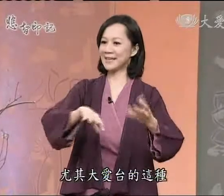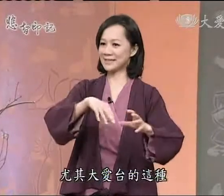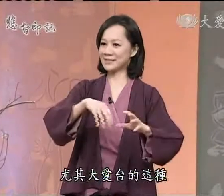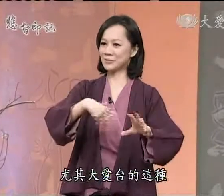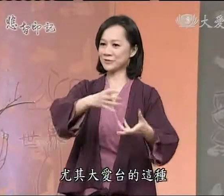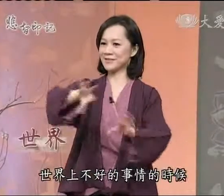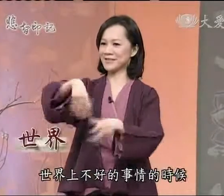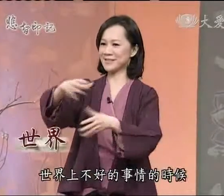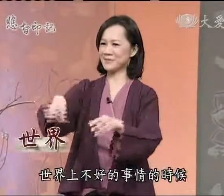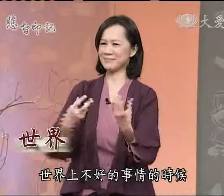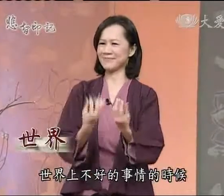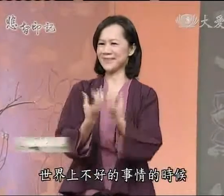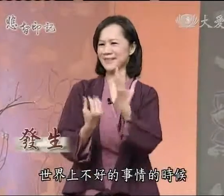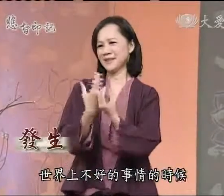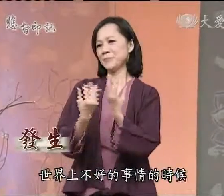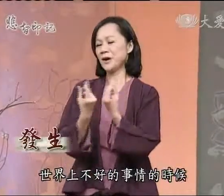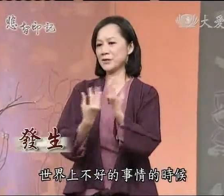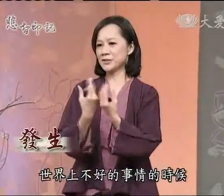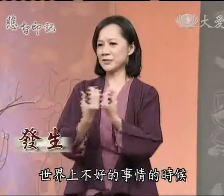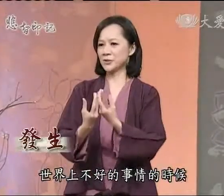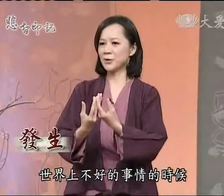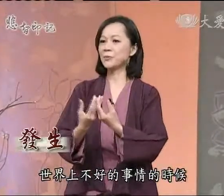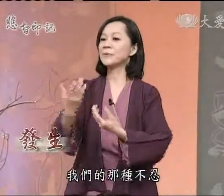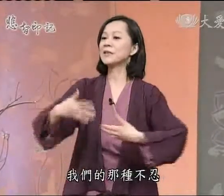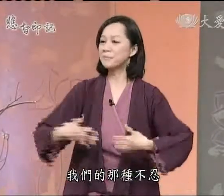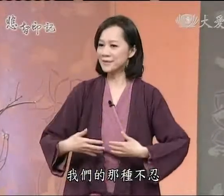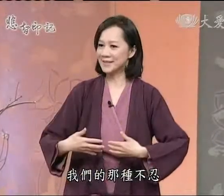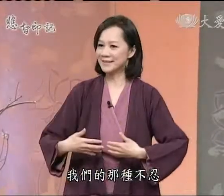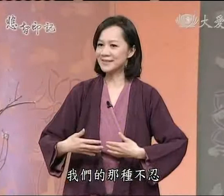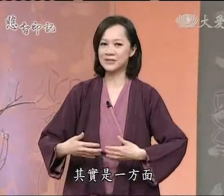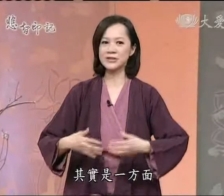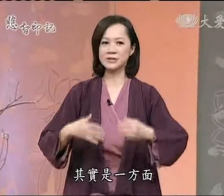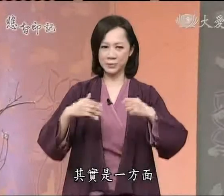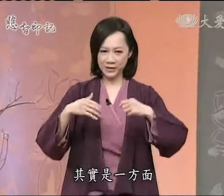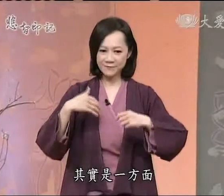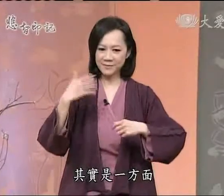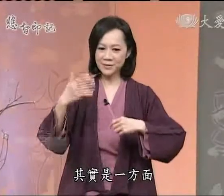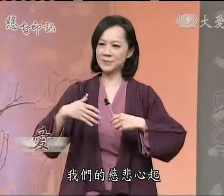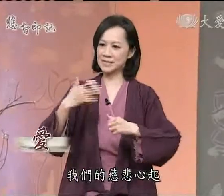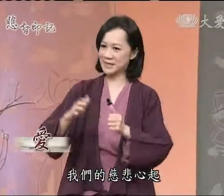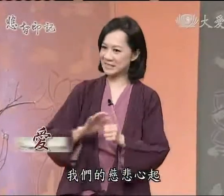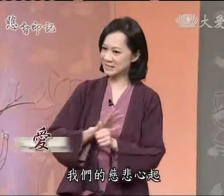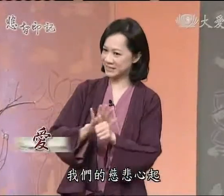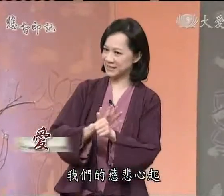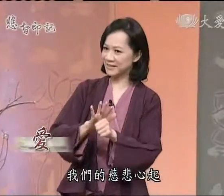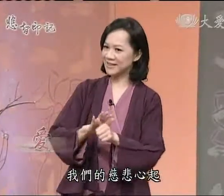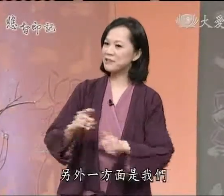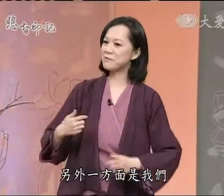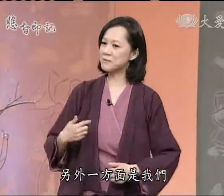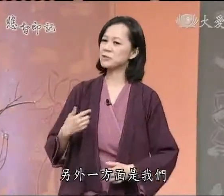台的这种世界上面不好的事情的时候，我们的那种不忍，其实是一方面我们的慈悲心起，另外一方面是